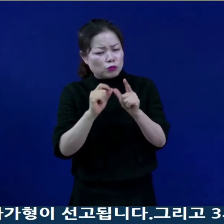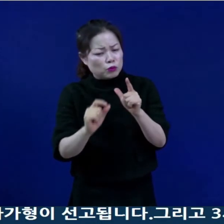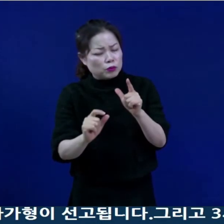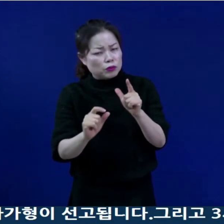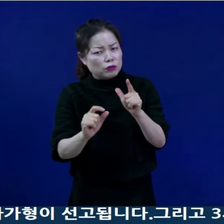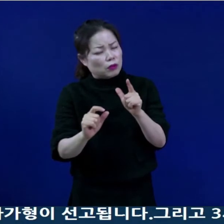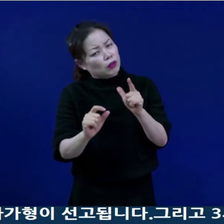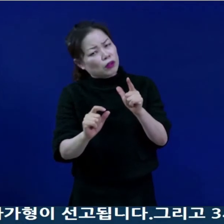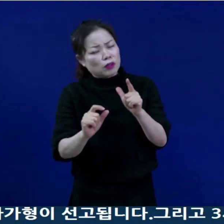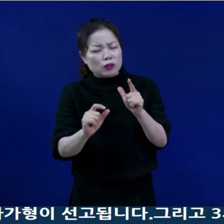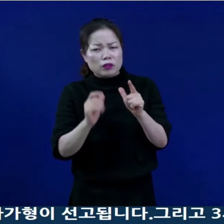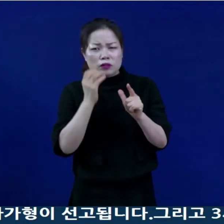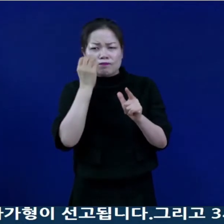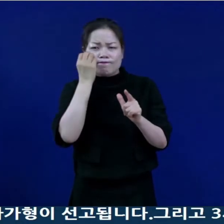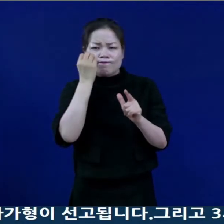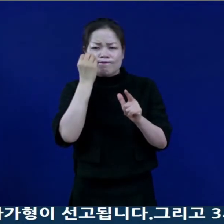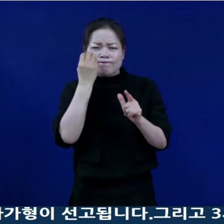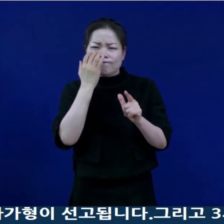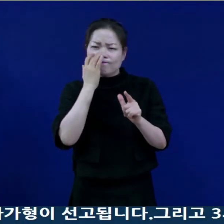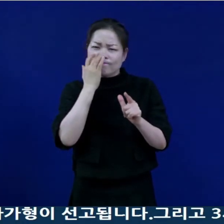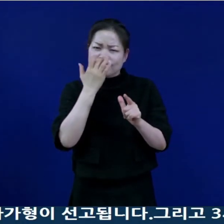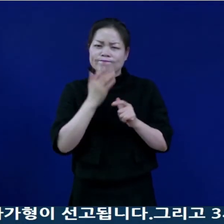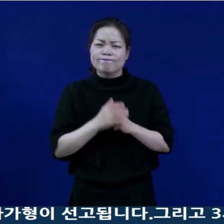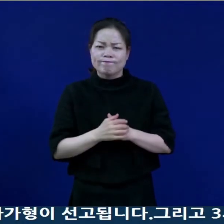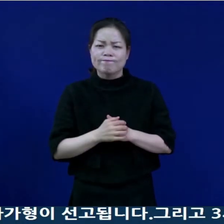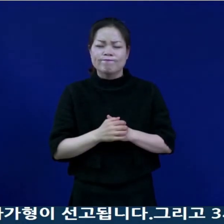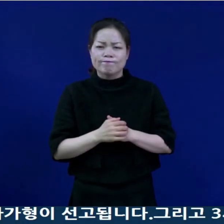저는 의아했습니다. 여러분들은 안 그러셨습니까?